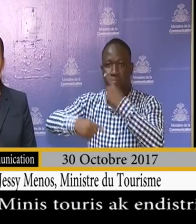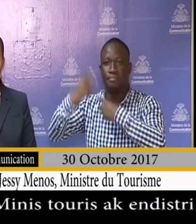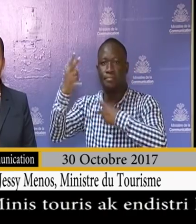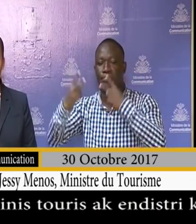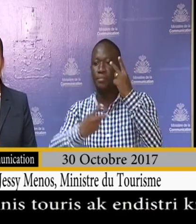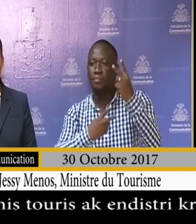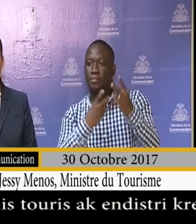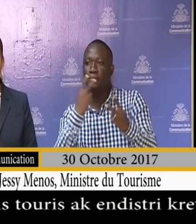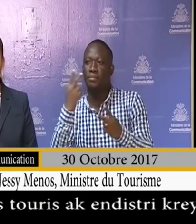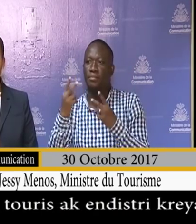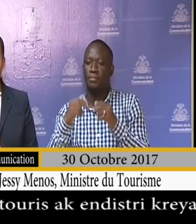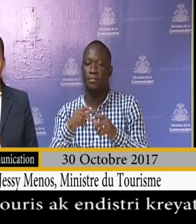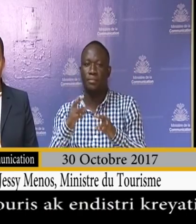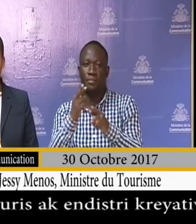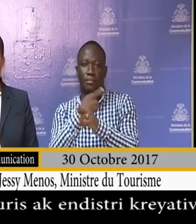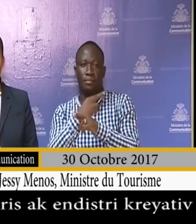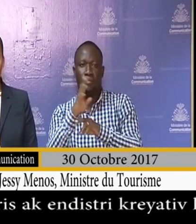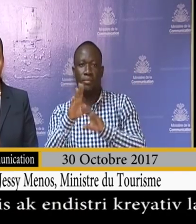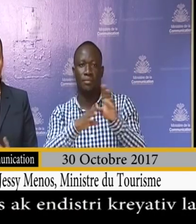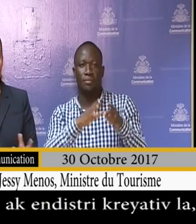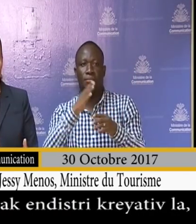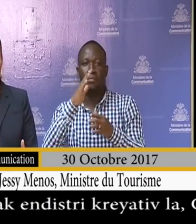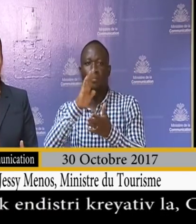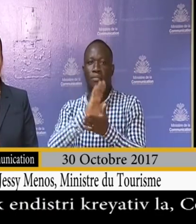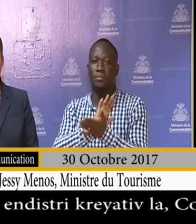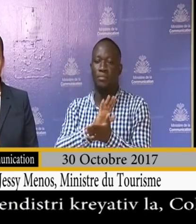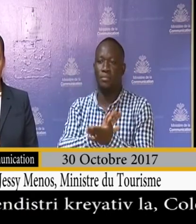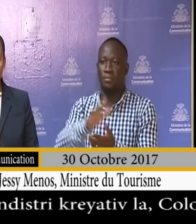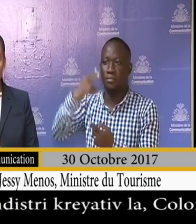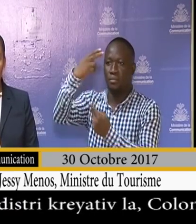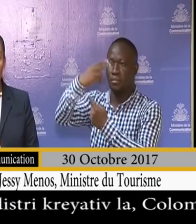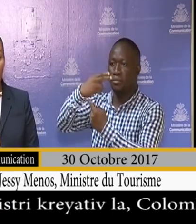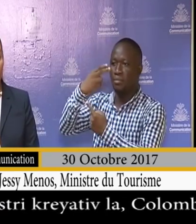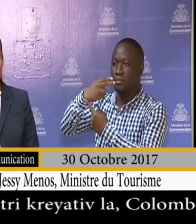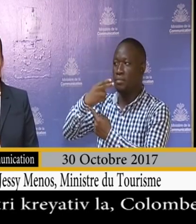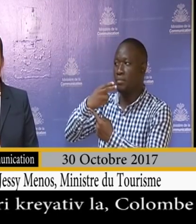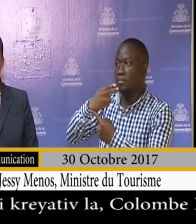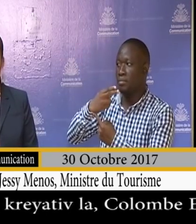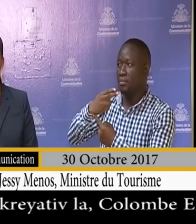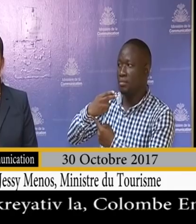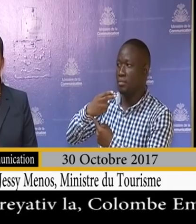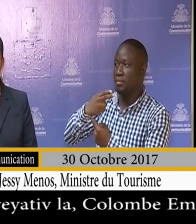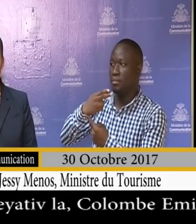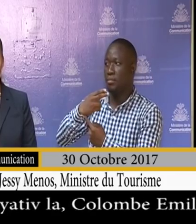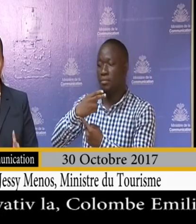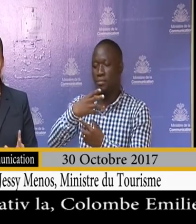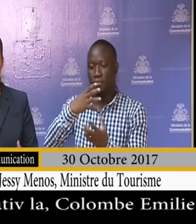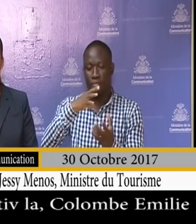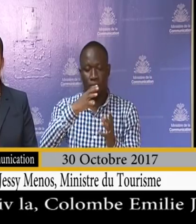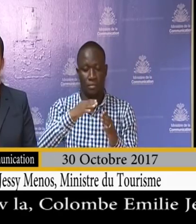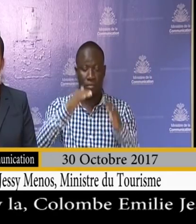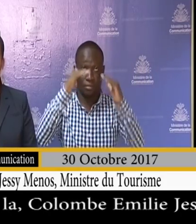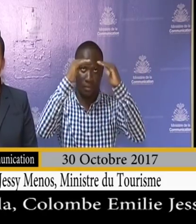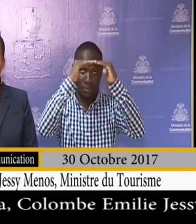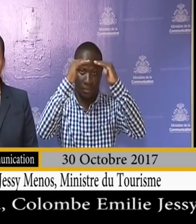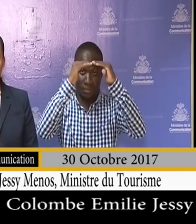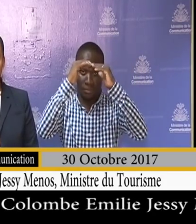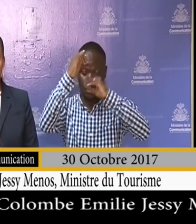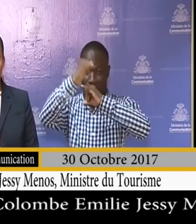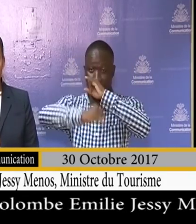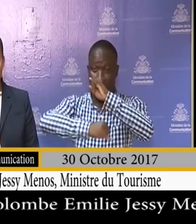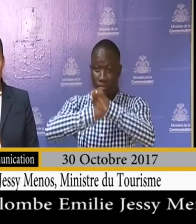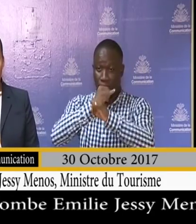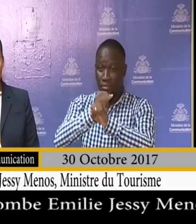pour capable mettre l'école hôtelière là et non phase et vraiment nous sommes en standard international